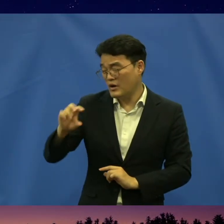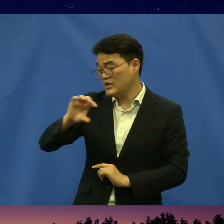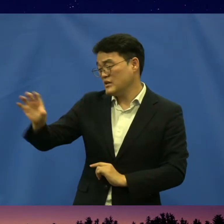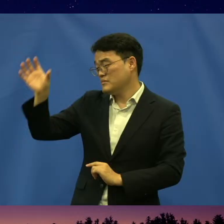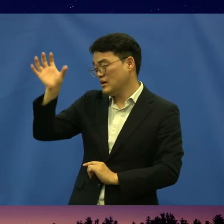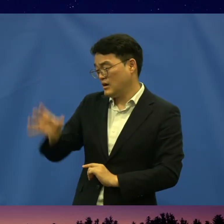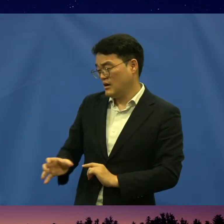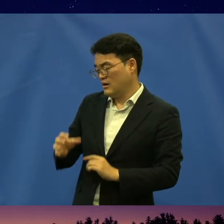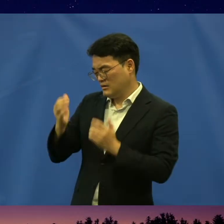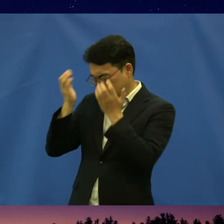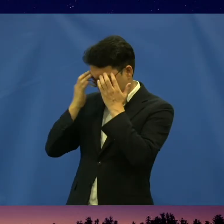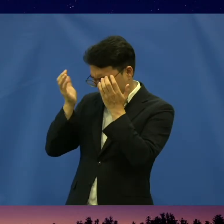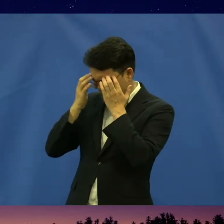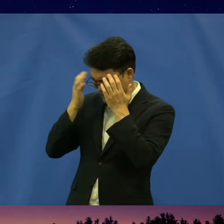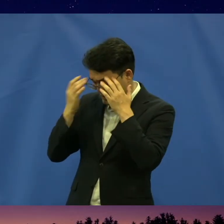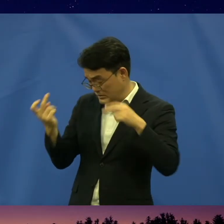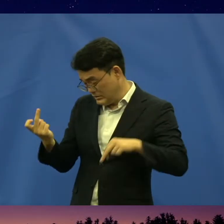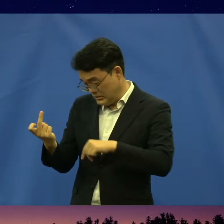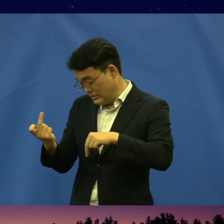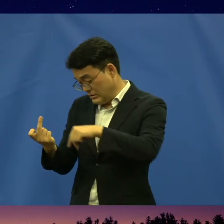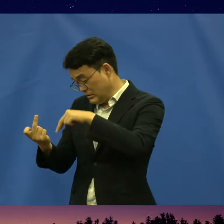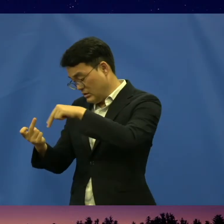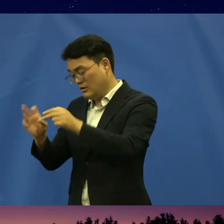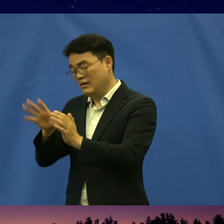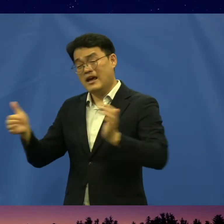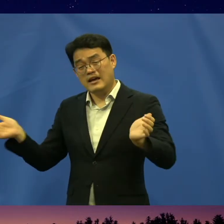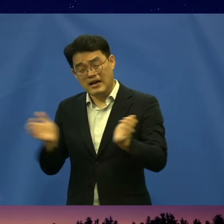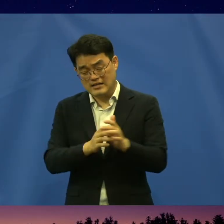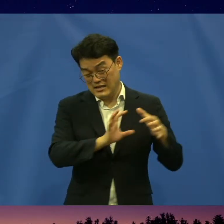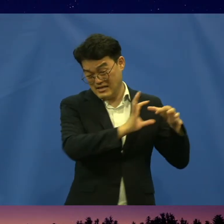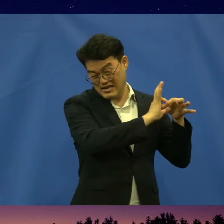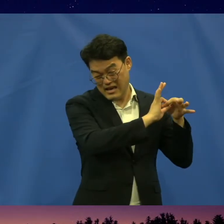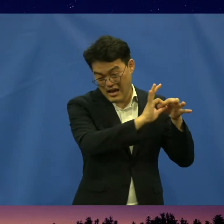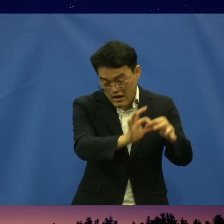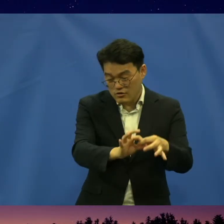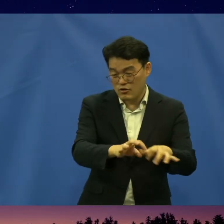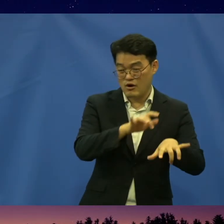여러분, 예수님의 십자가에 매달리는 그 순간까지 마귀는 떠나지